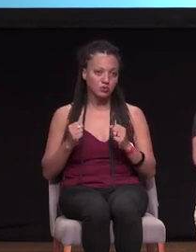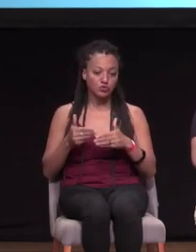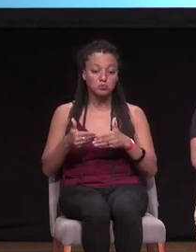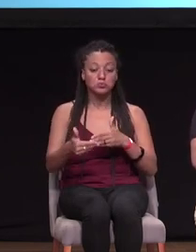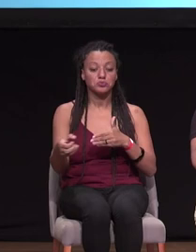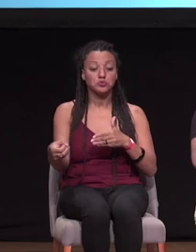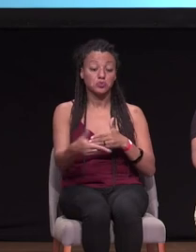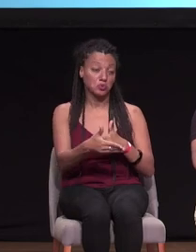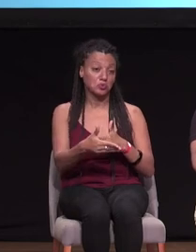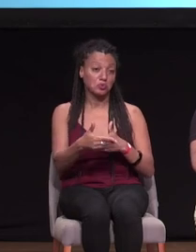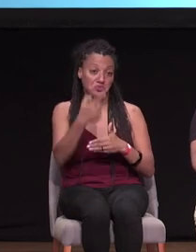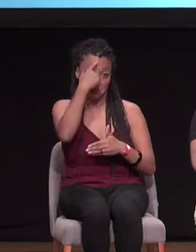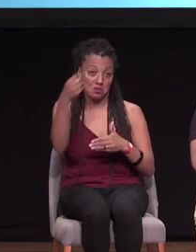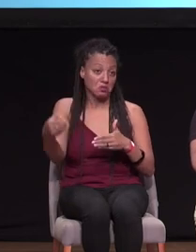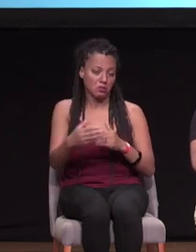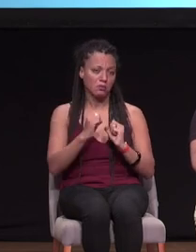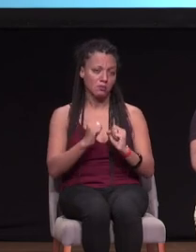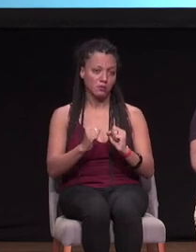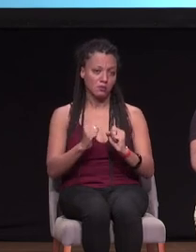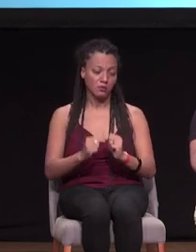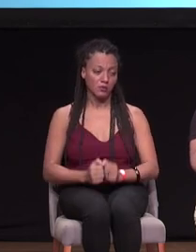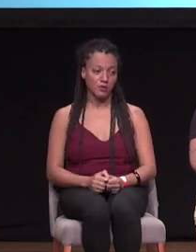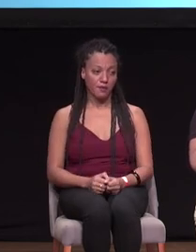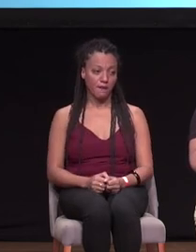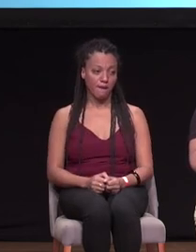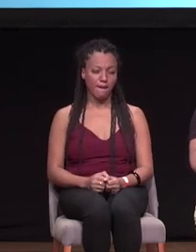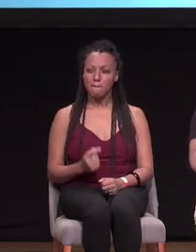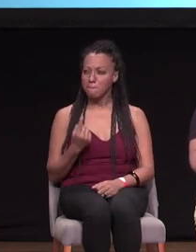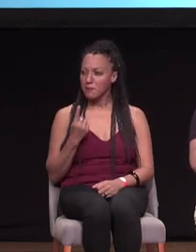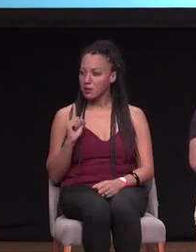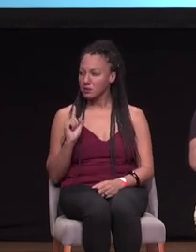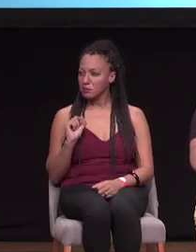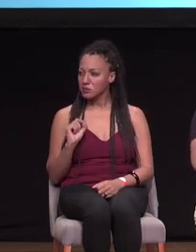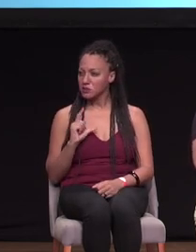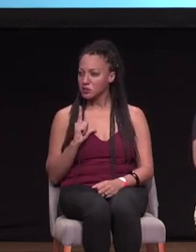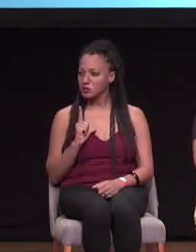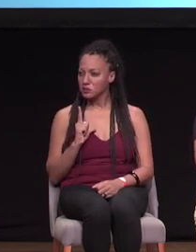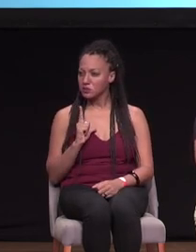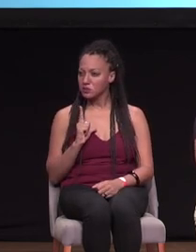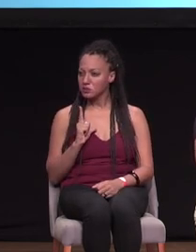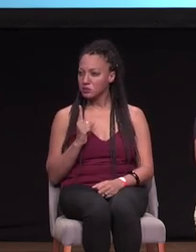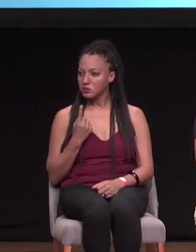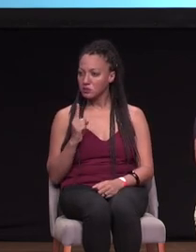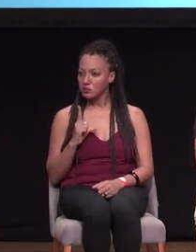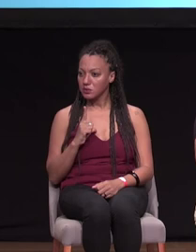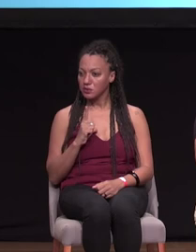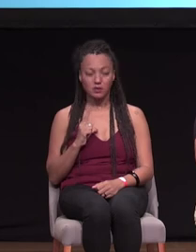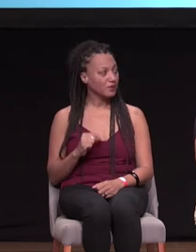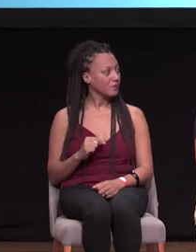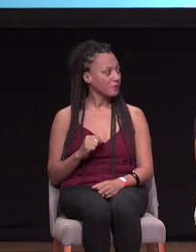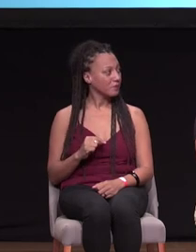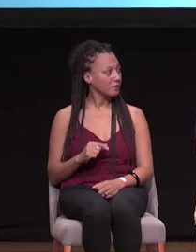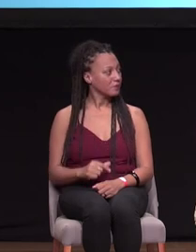a coisa tá aí pra isso tínhamos uma pergunta nem que ele tinha feito de pergunta